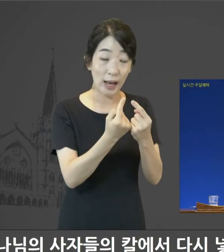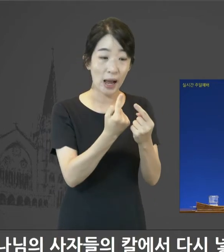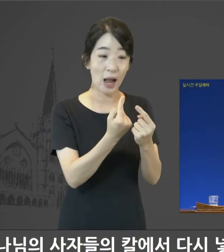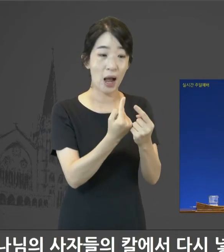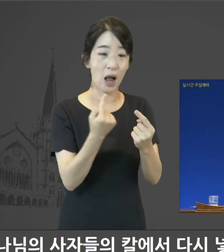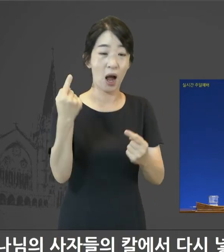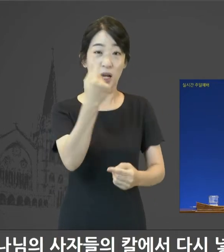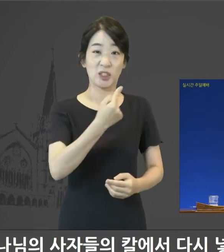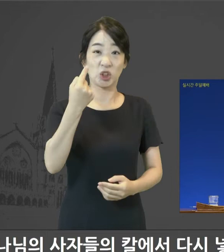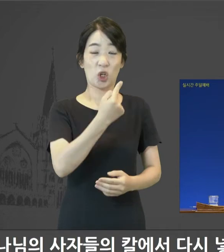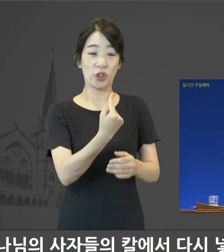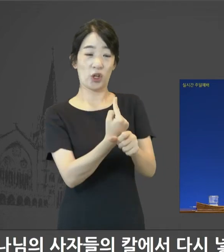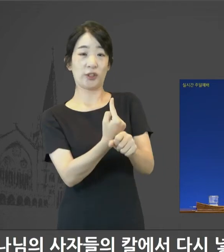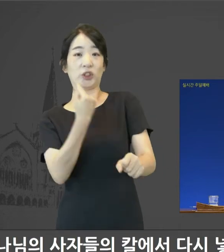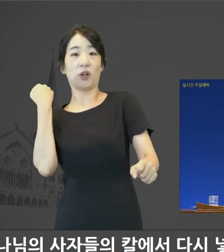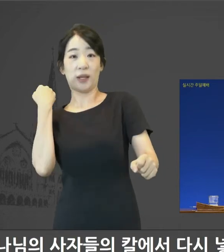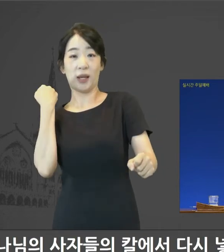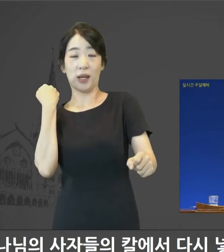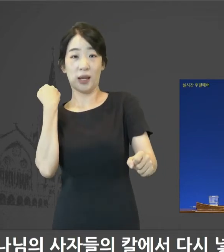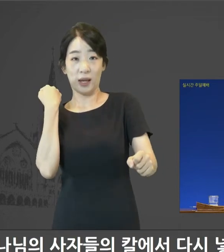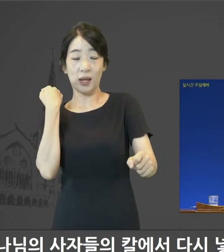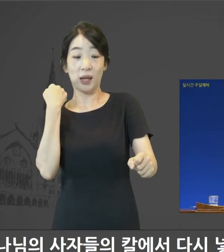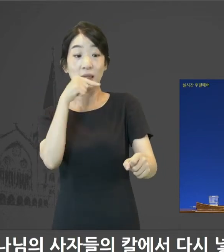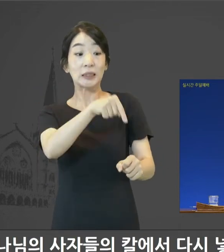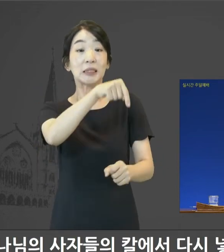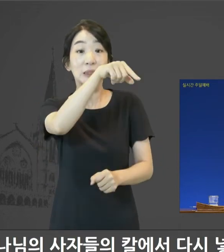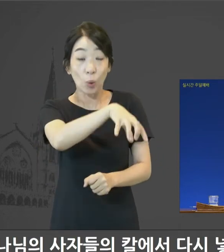전에 아브라함이 이삭을 바쳤던 그 자리였다.